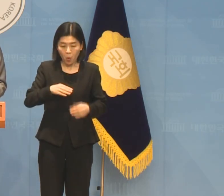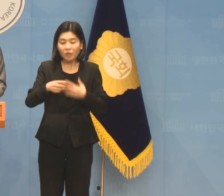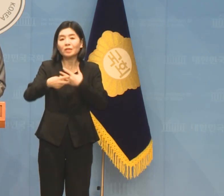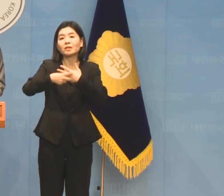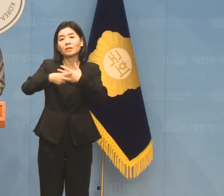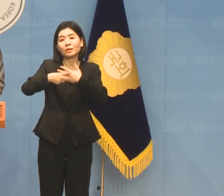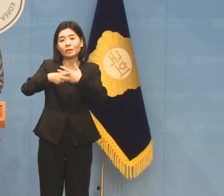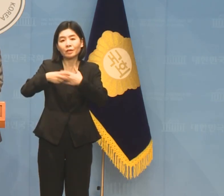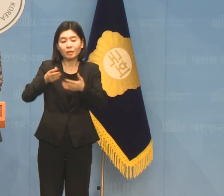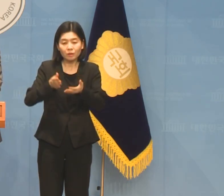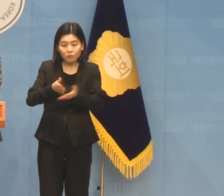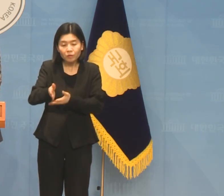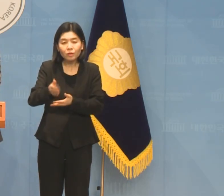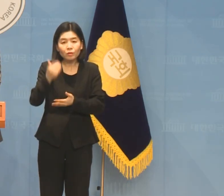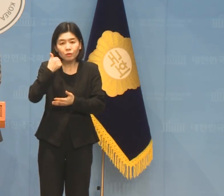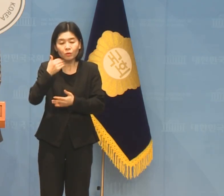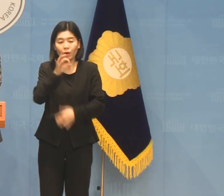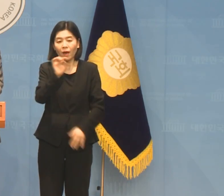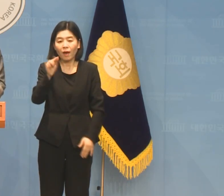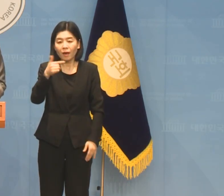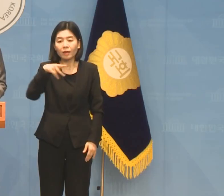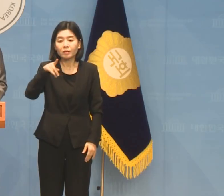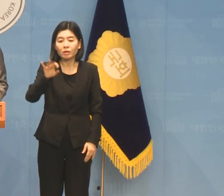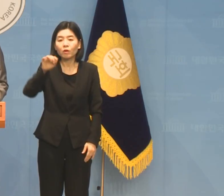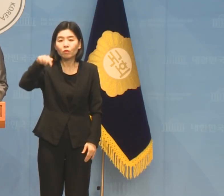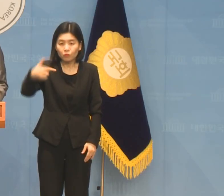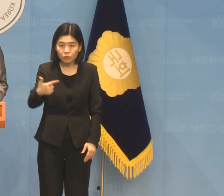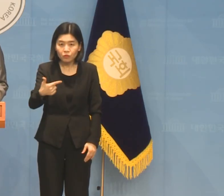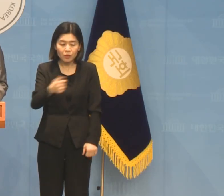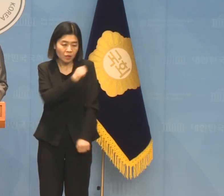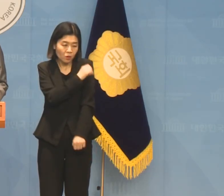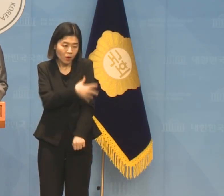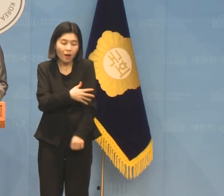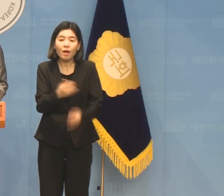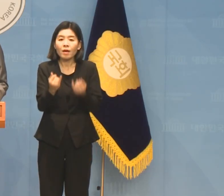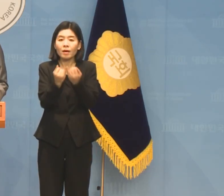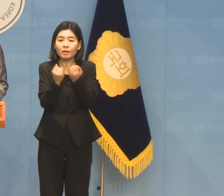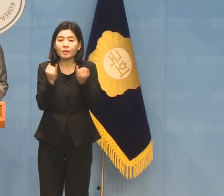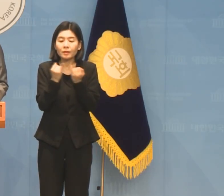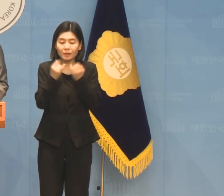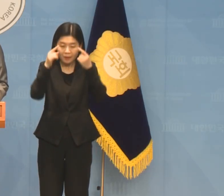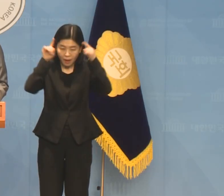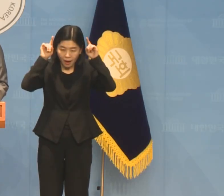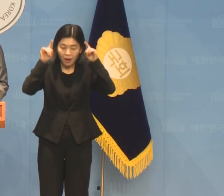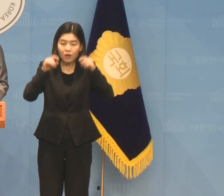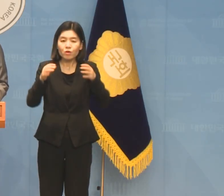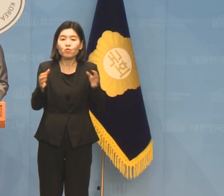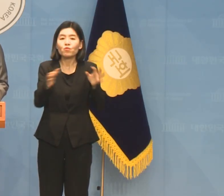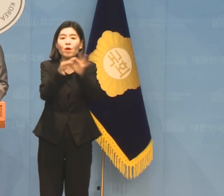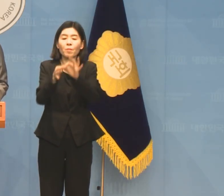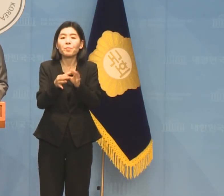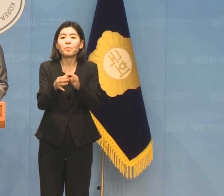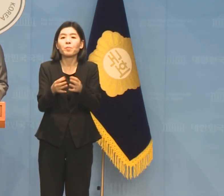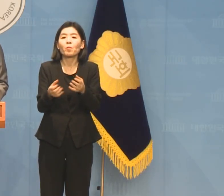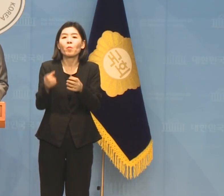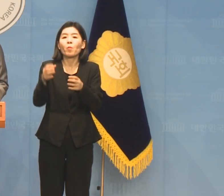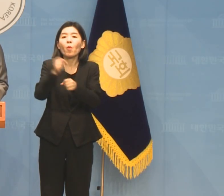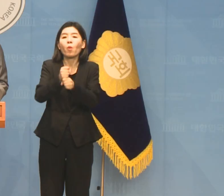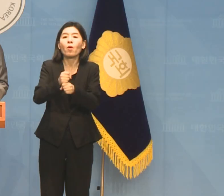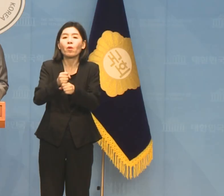보건의료 분야 안정훈 이화여자대학교 융합보건학과 교수님입니다.